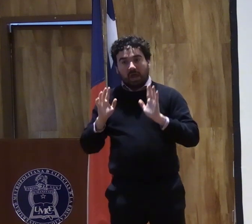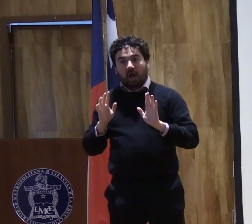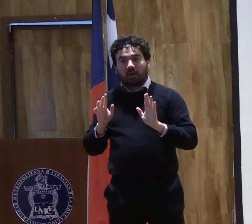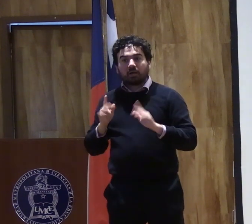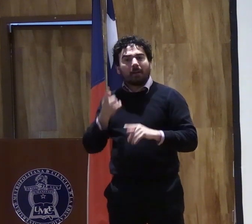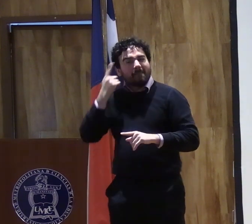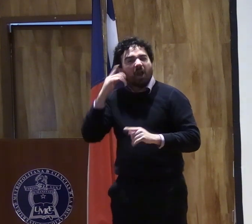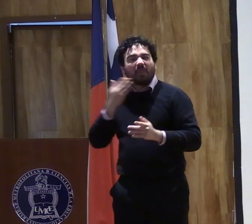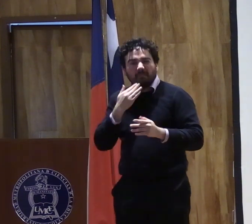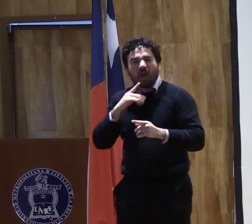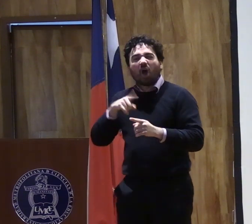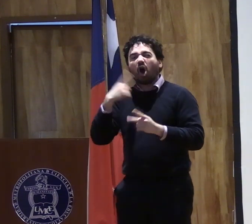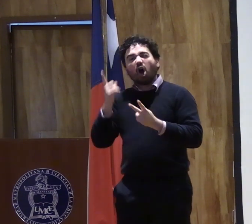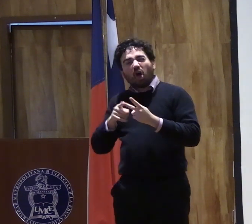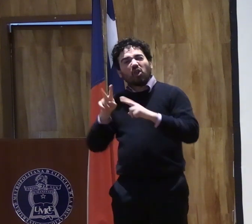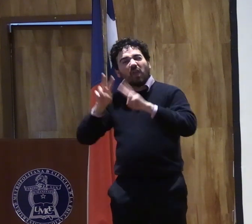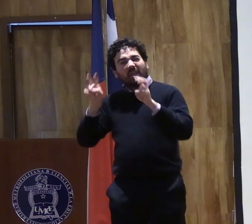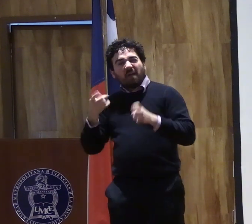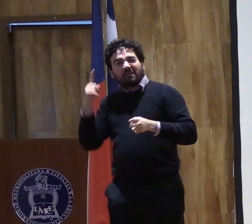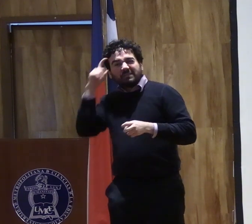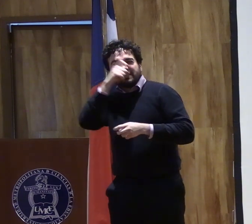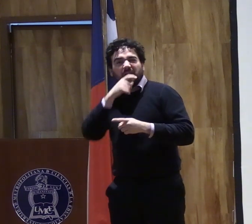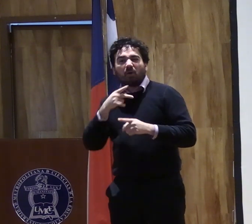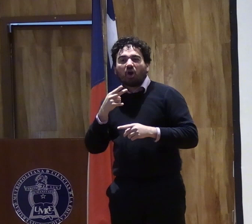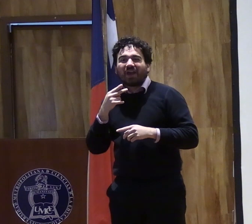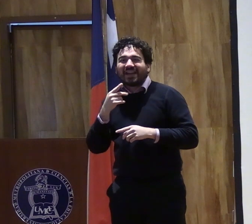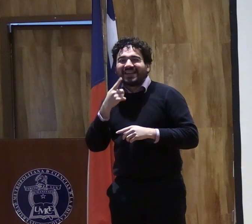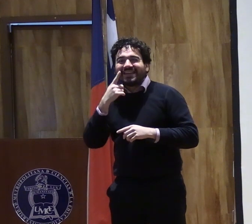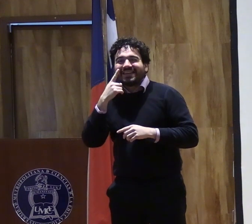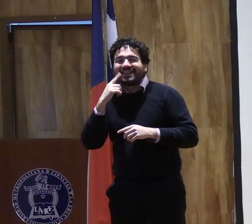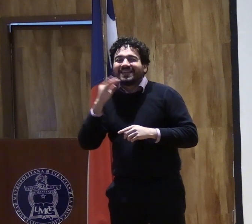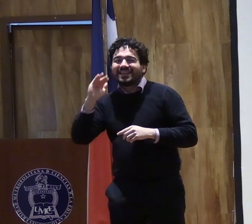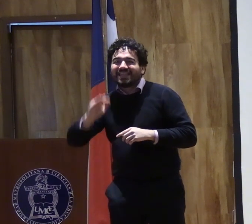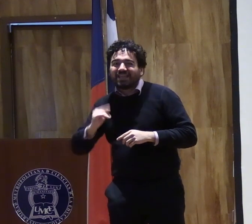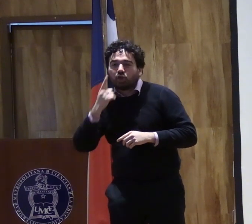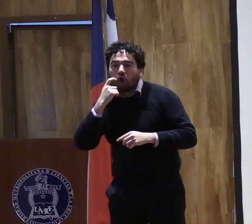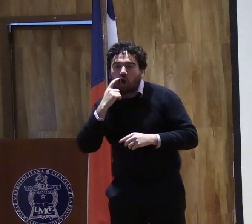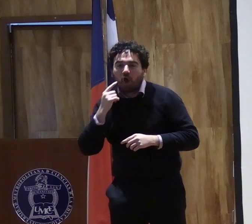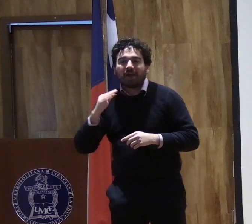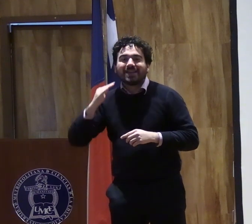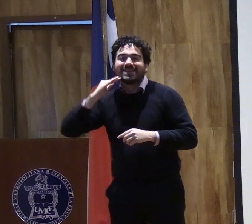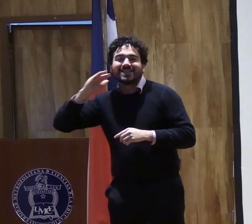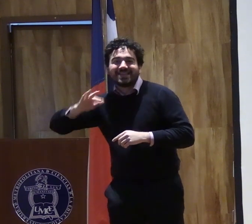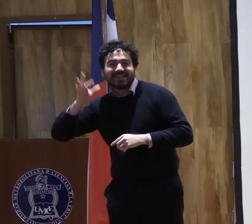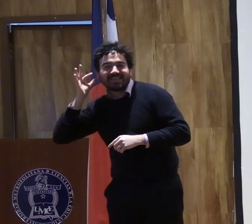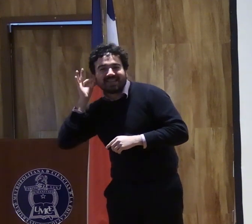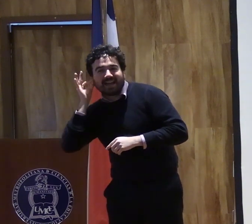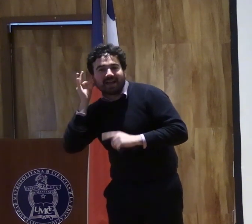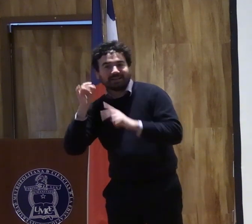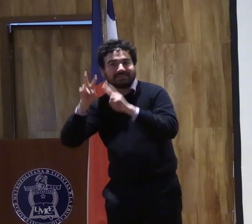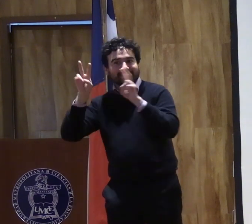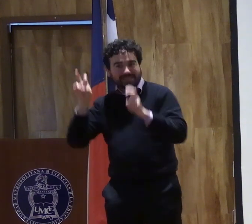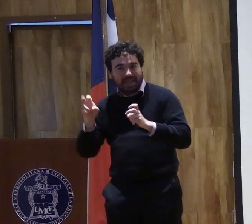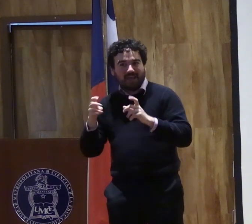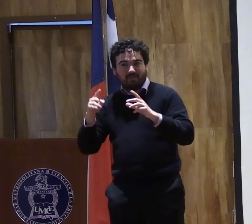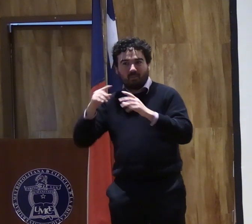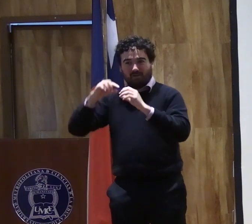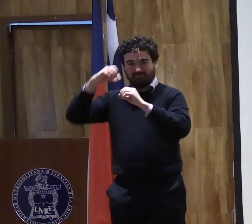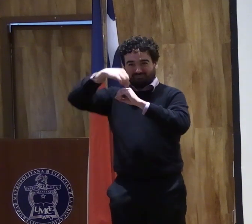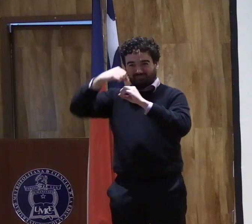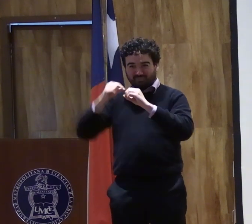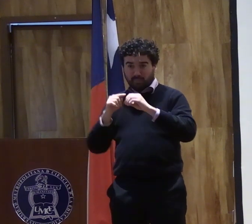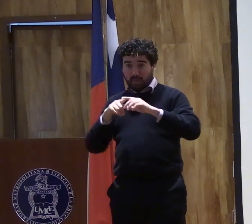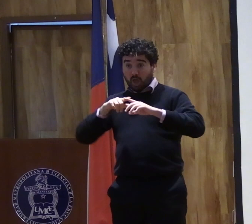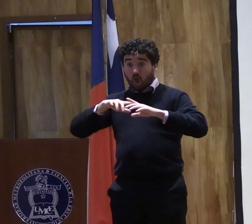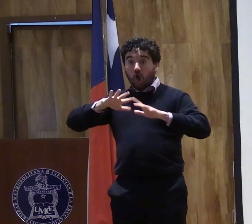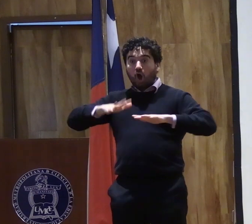el niño y todo lo demás, y el niñe, que son los meteorólogos, que si el océano se calienta